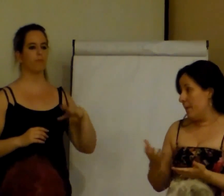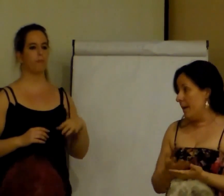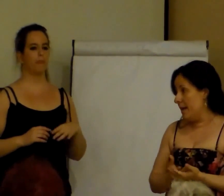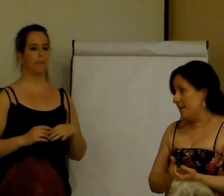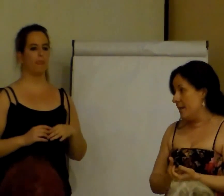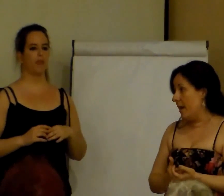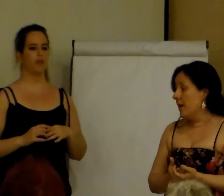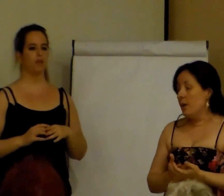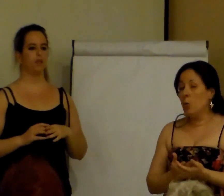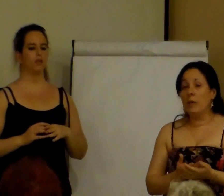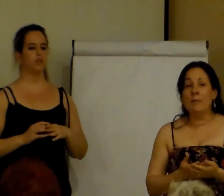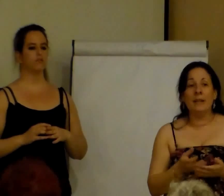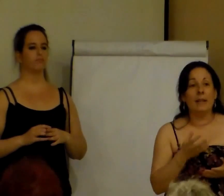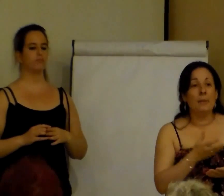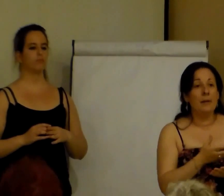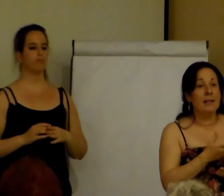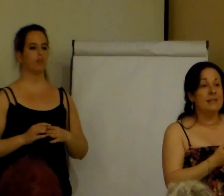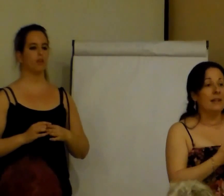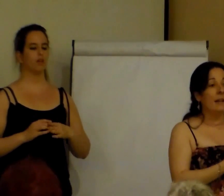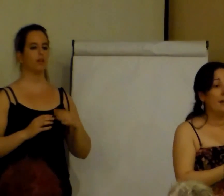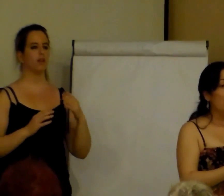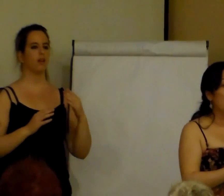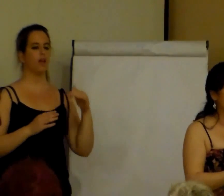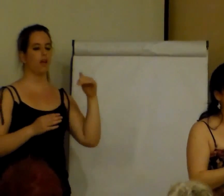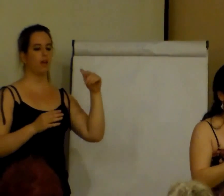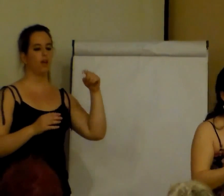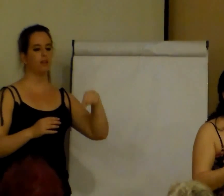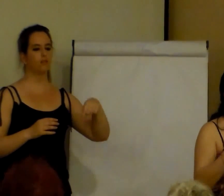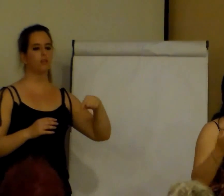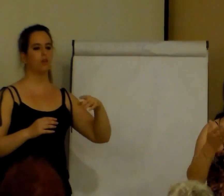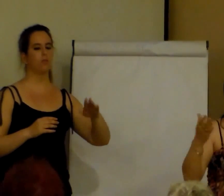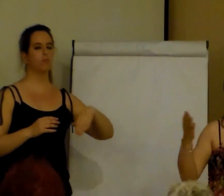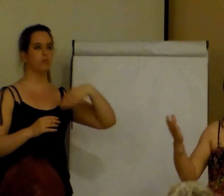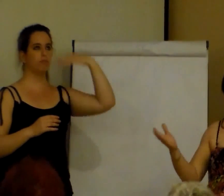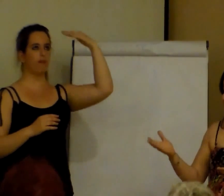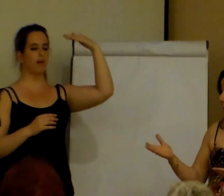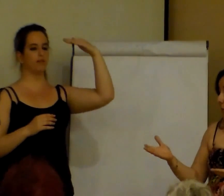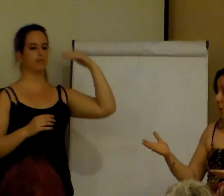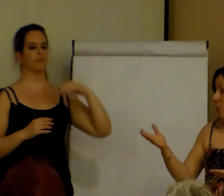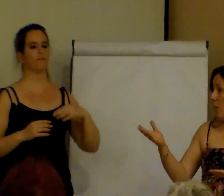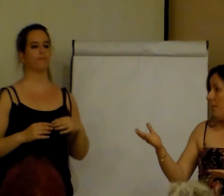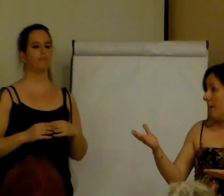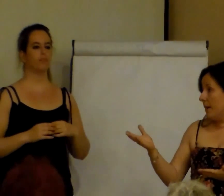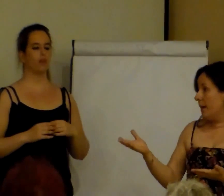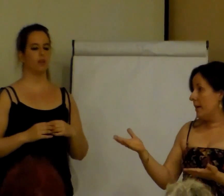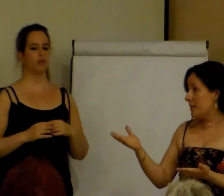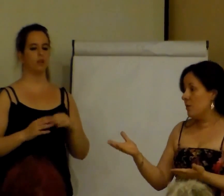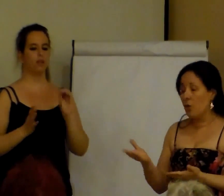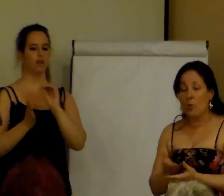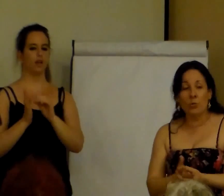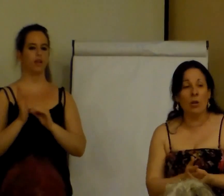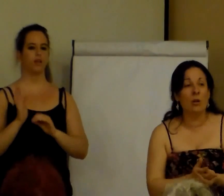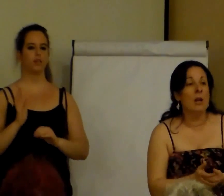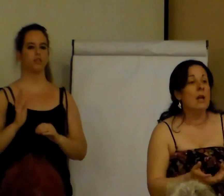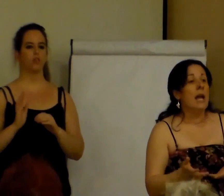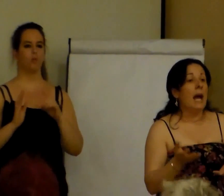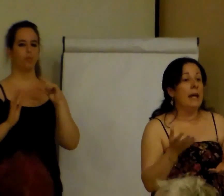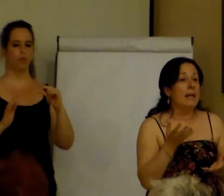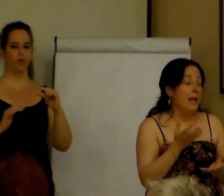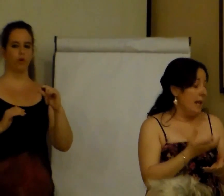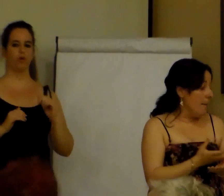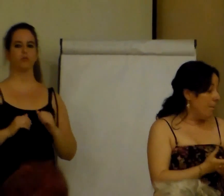mucho más la prevalencia. Justamente esta prevalencia tan reducida se da porque hay poco registro, como hablaba el señor